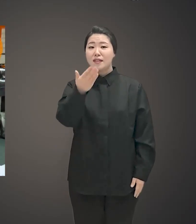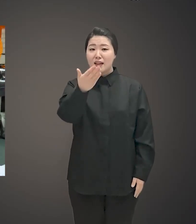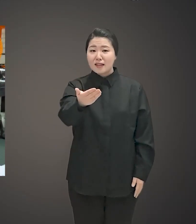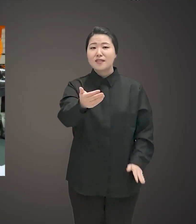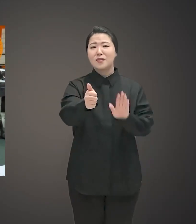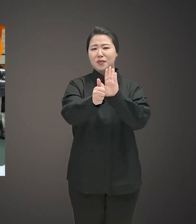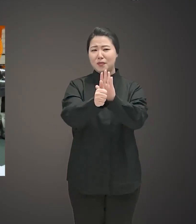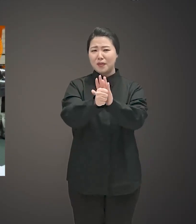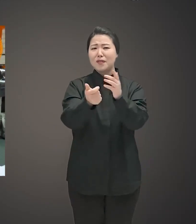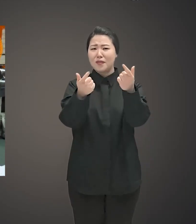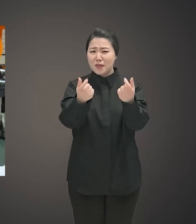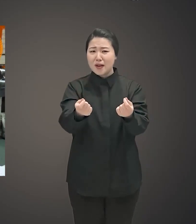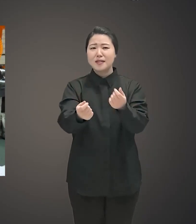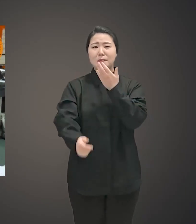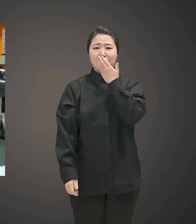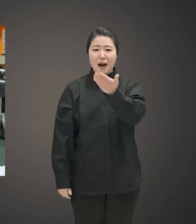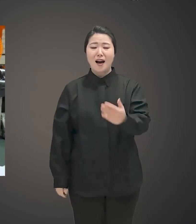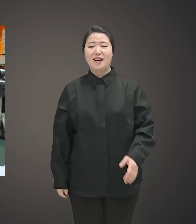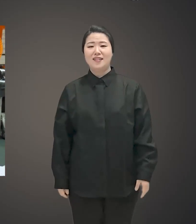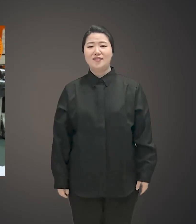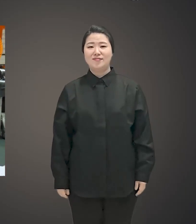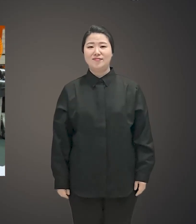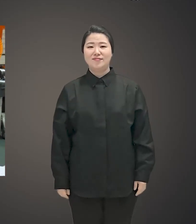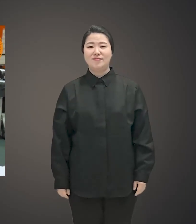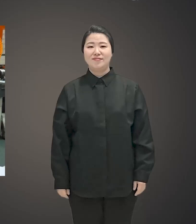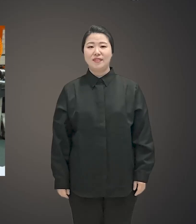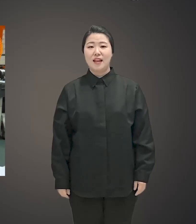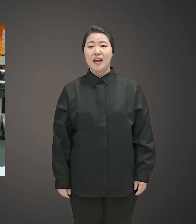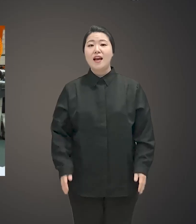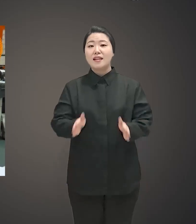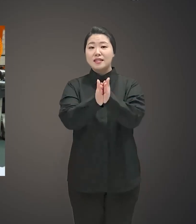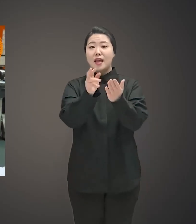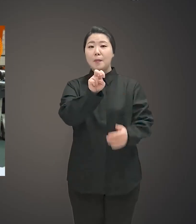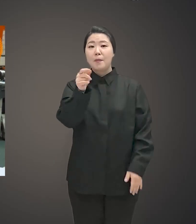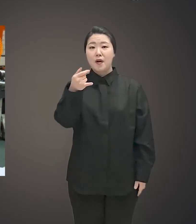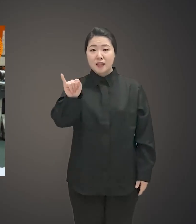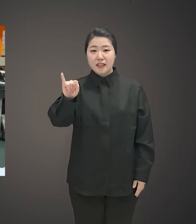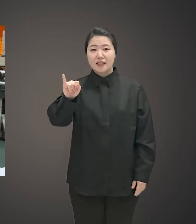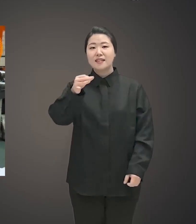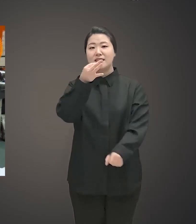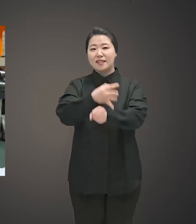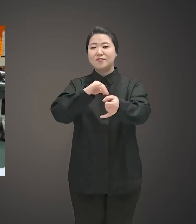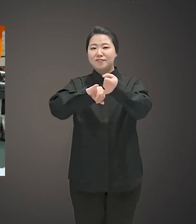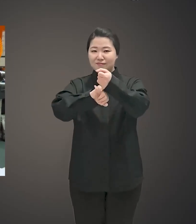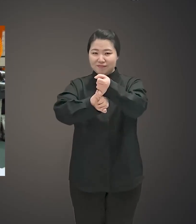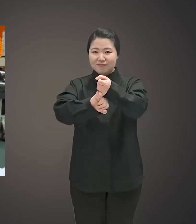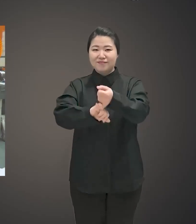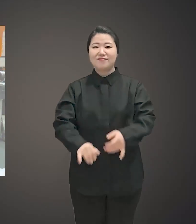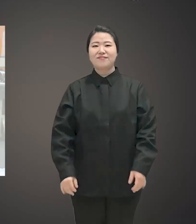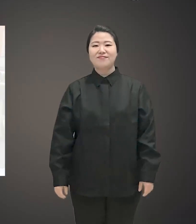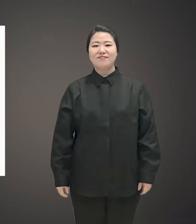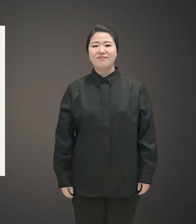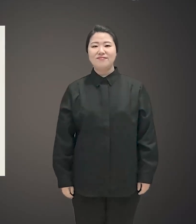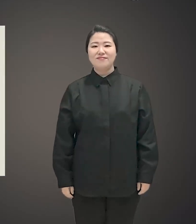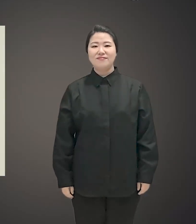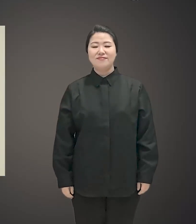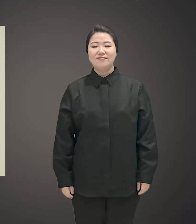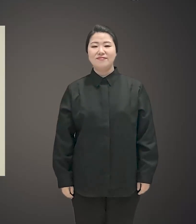you, go to Amazon on or before Thursday the 19th of October, the launch date of Money, and grab your